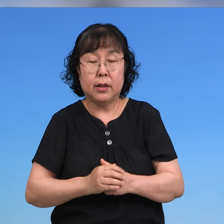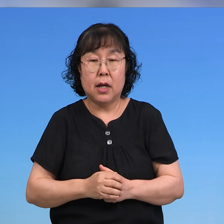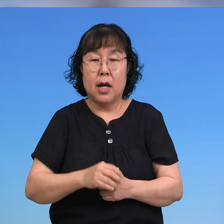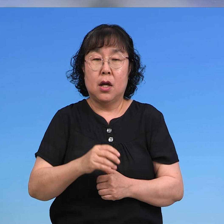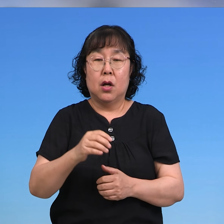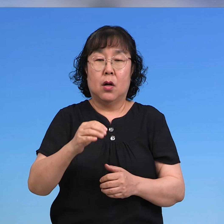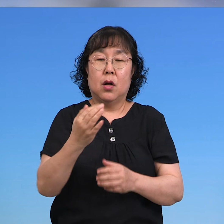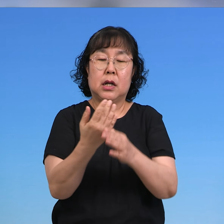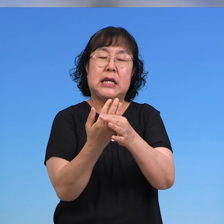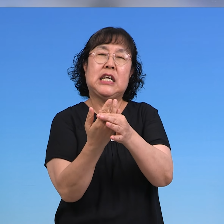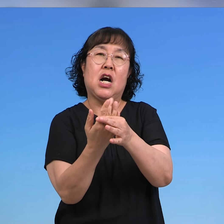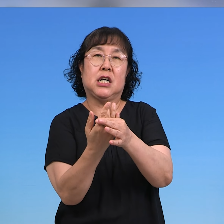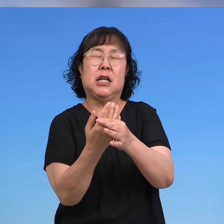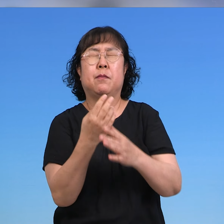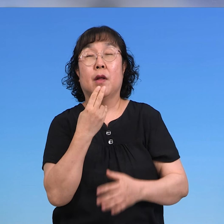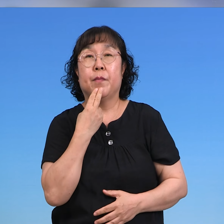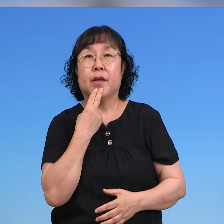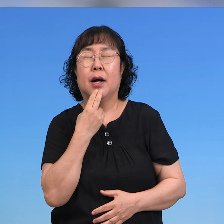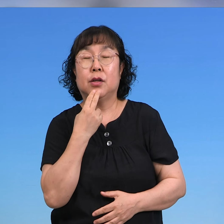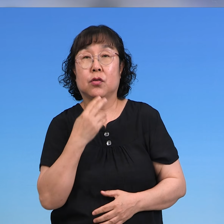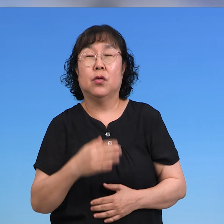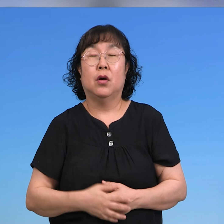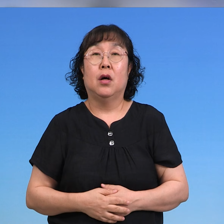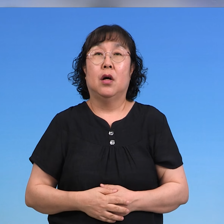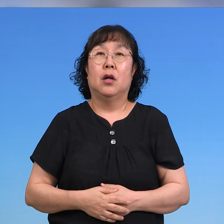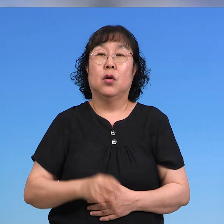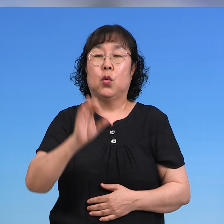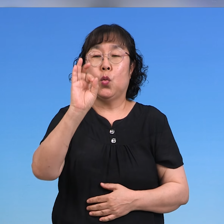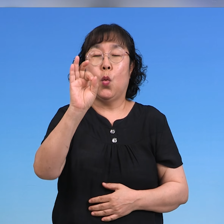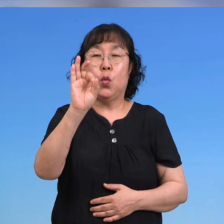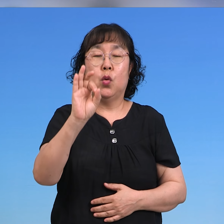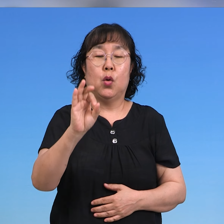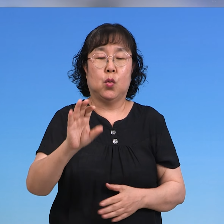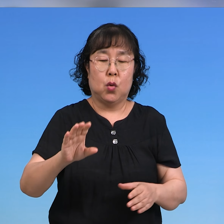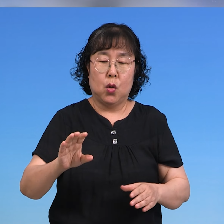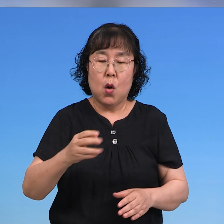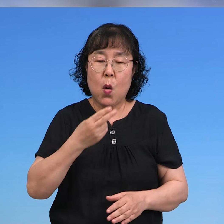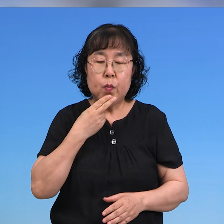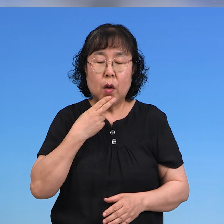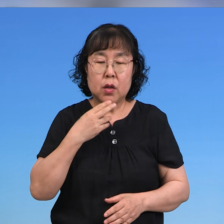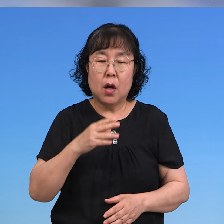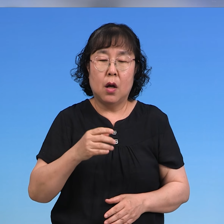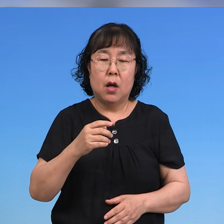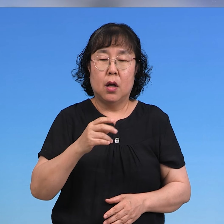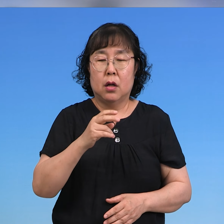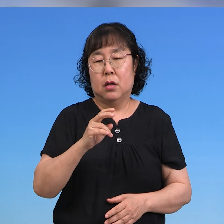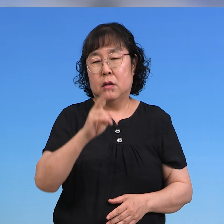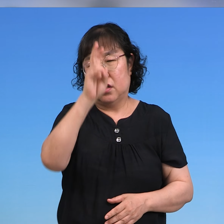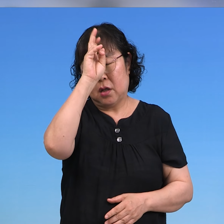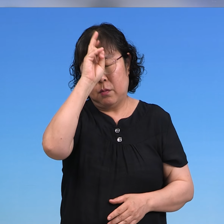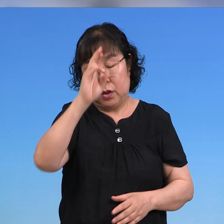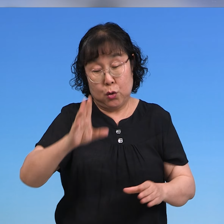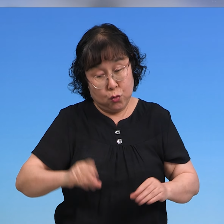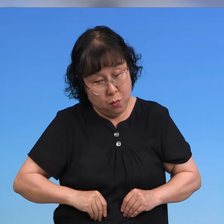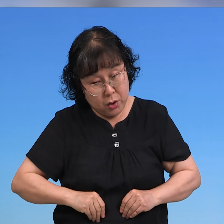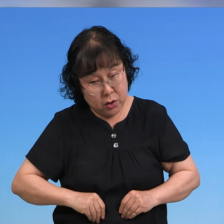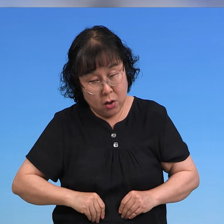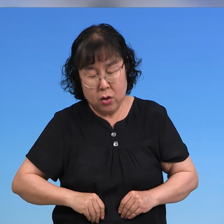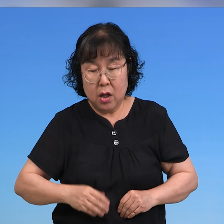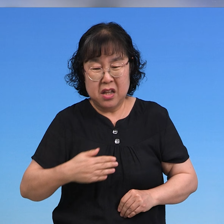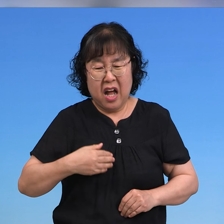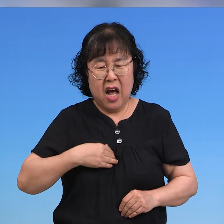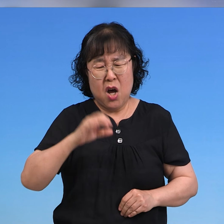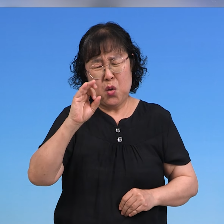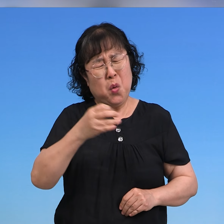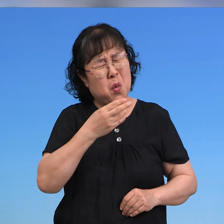얘가. 막 온 지 친구들 다 밥 먹는데 얘는 가서 물 한잔 하고 아이고 배고파라. 그럴 때 얘가 피곤합니까?